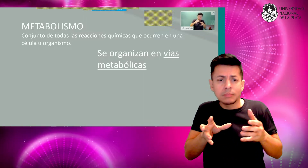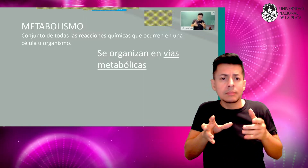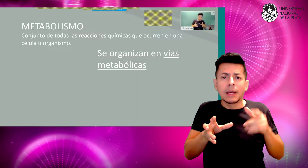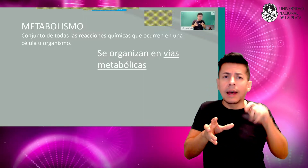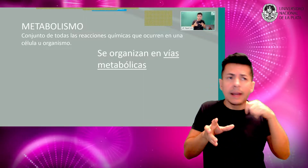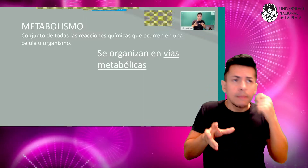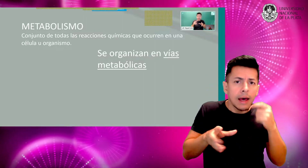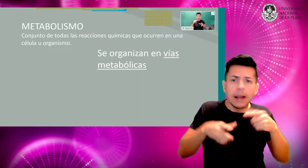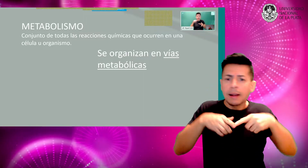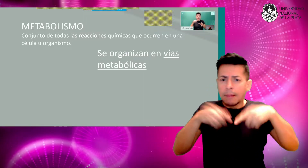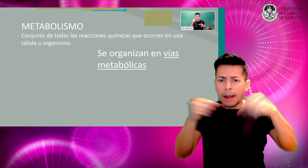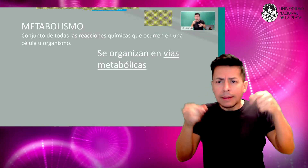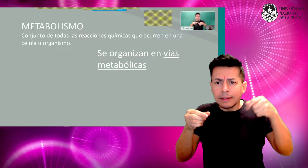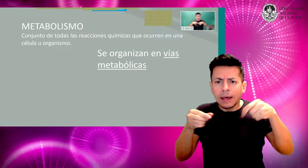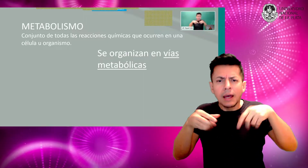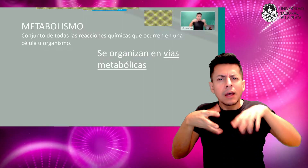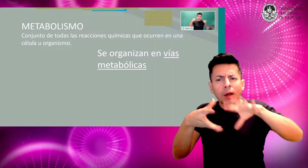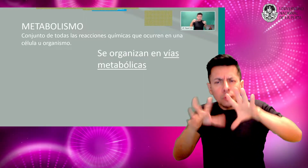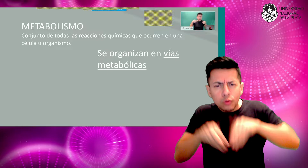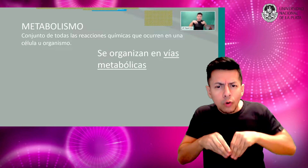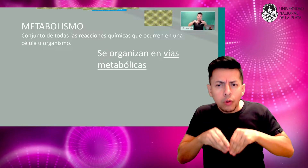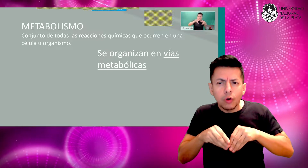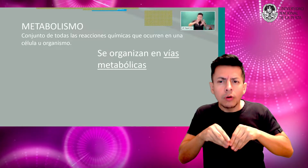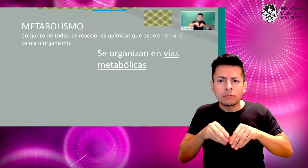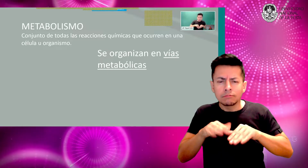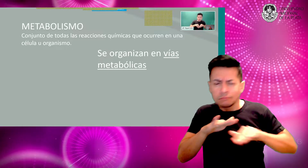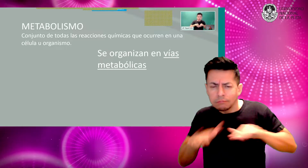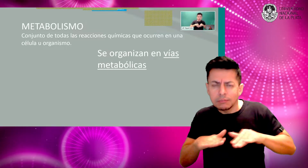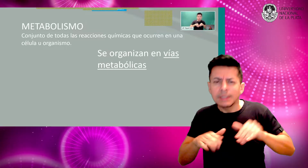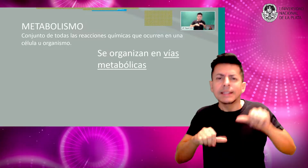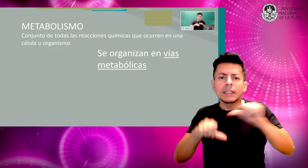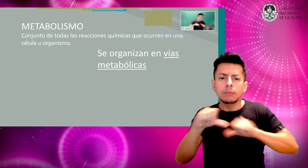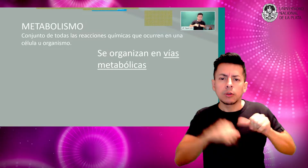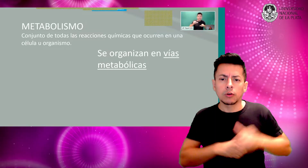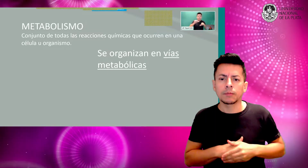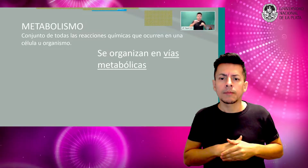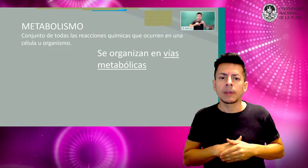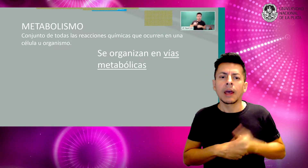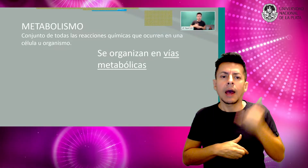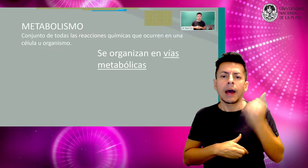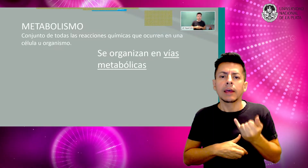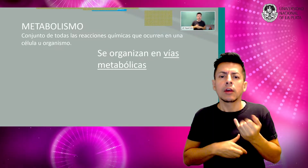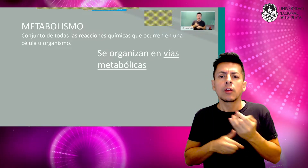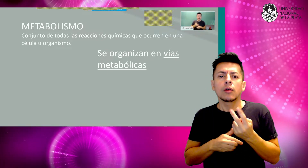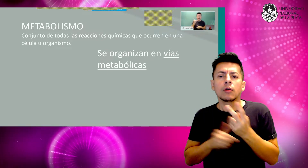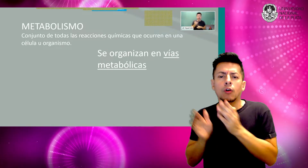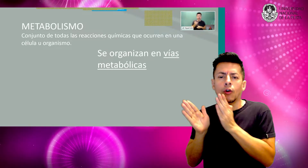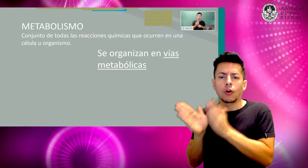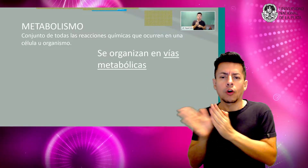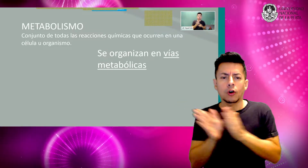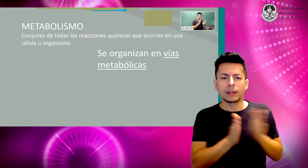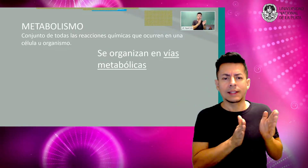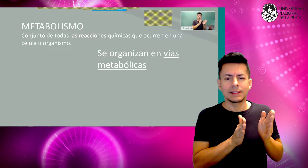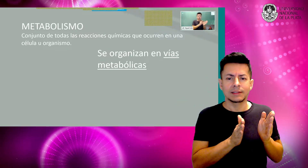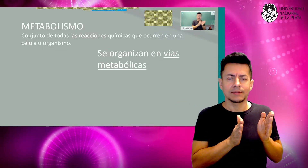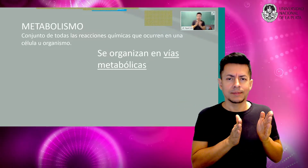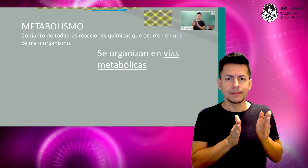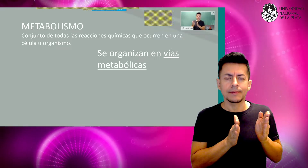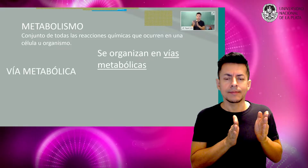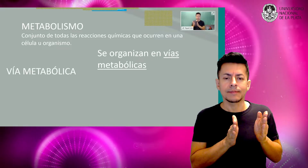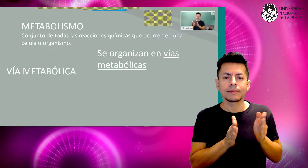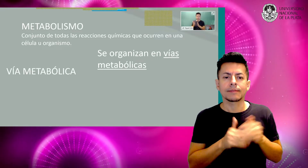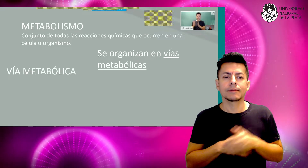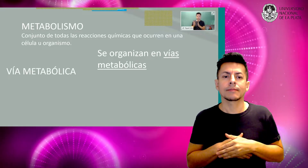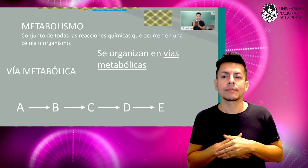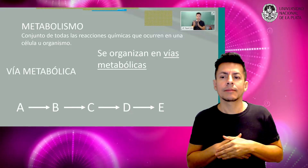El metabolismo está organizado, ordenado en vías metabólicas. Y ahora vamos a hablar sobre qué es